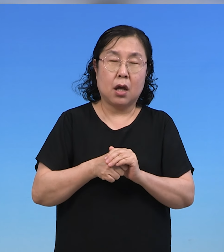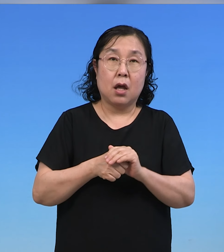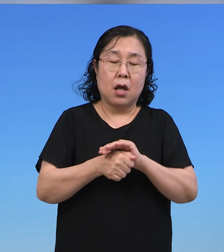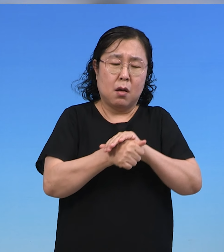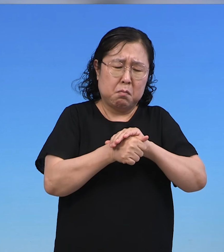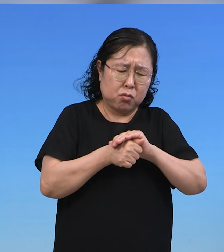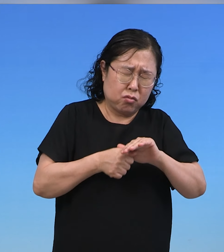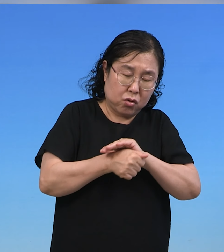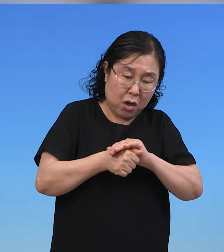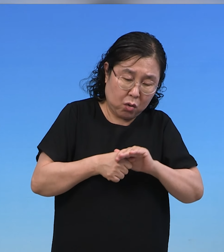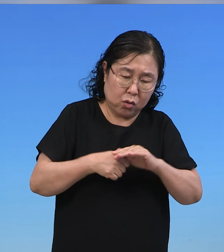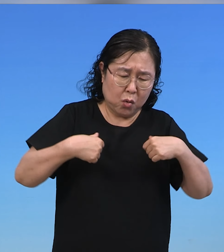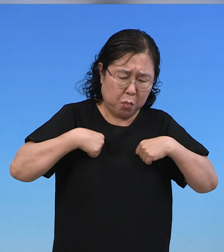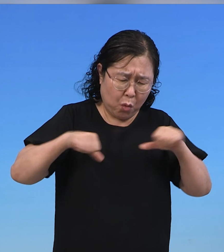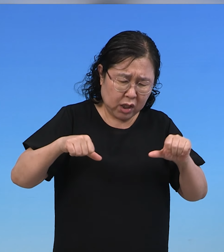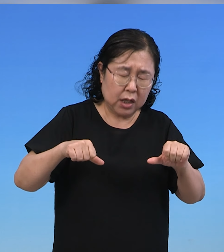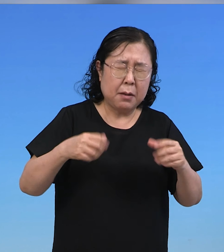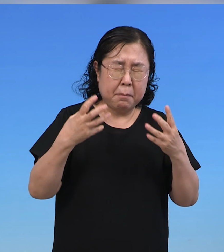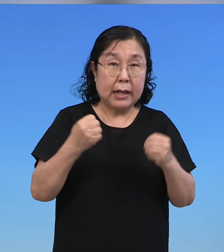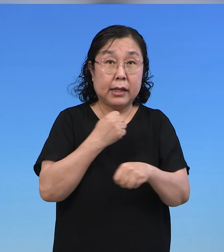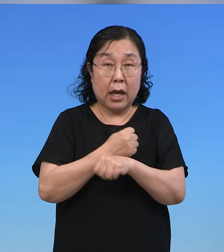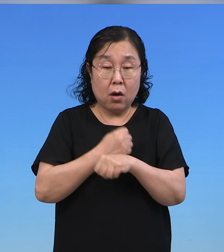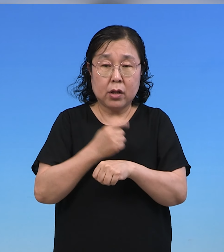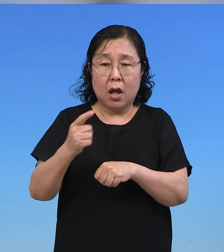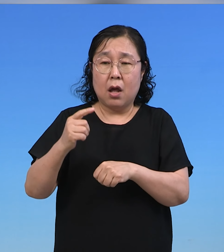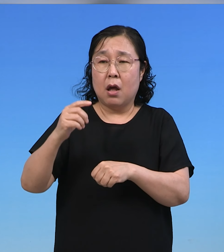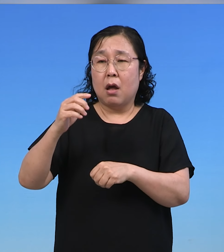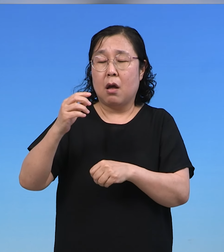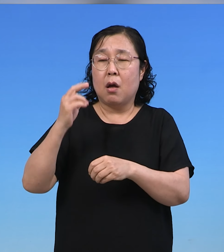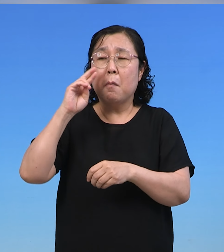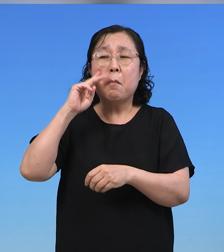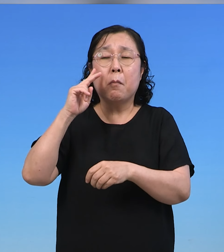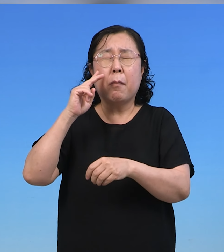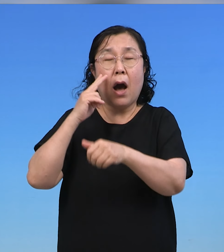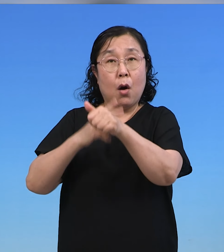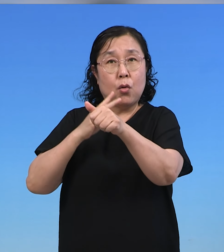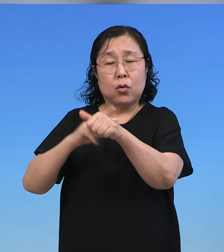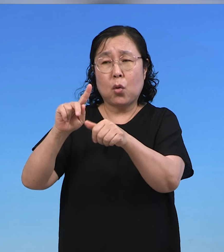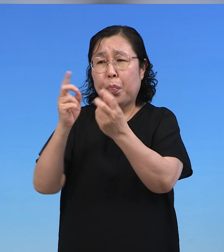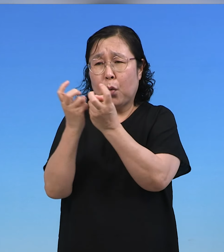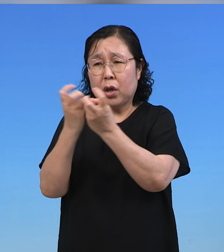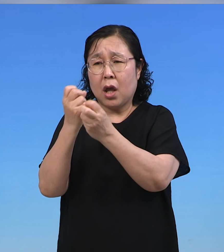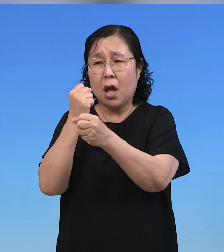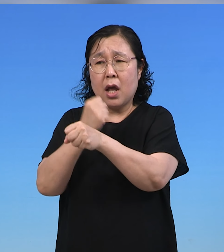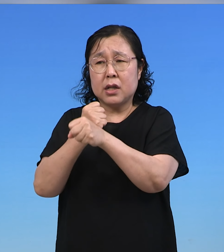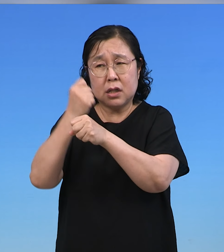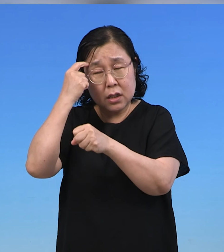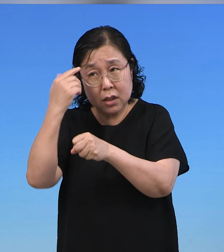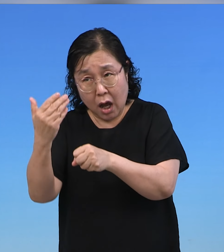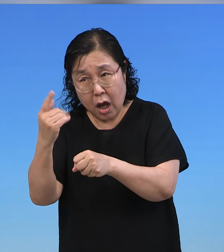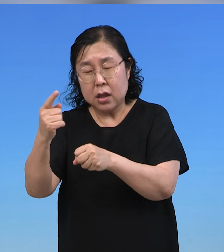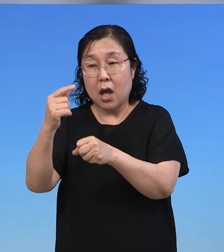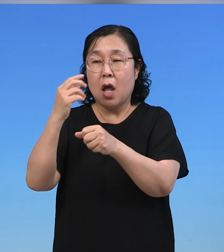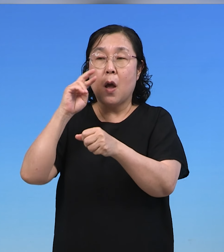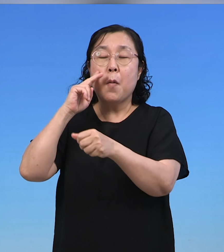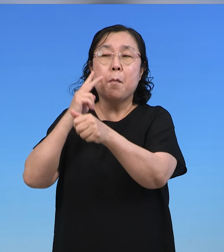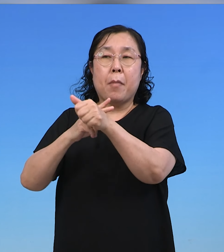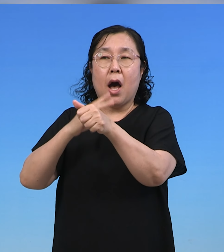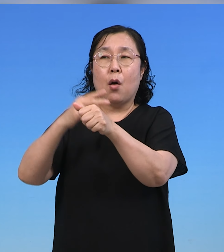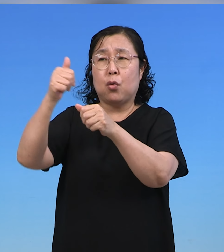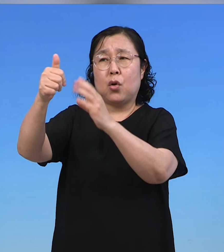이 비결이 뭐냐? 뭐 흉내로도 한번 내보자. 제가 이런 질문을 많이 던지다 보니까요, 아까 개는